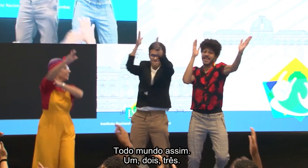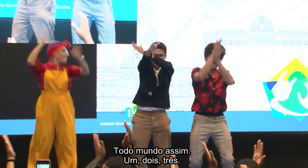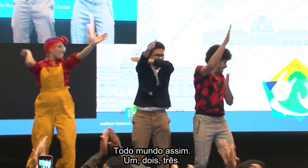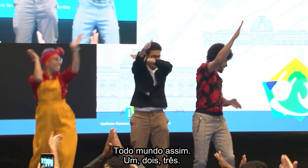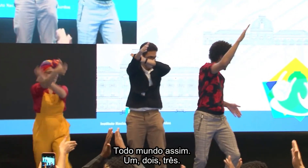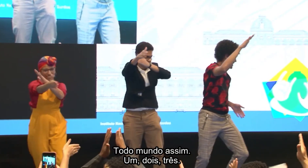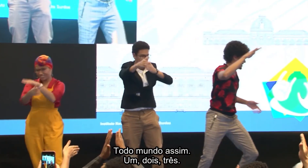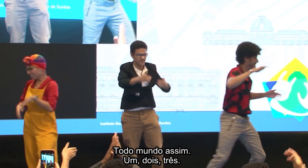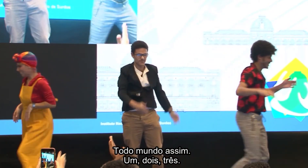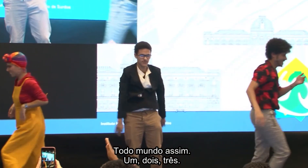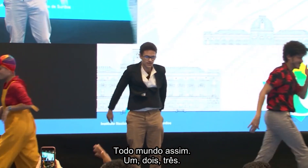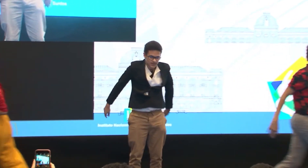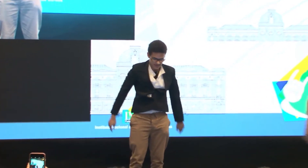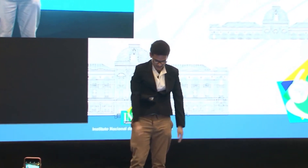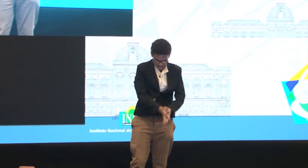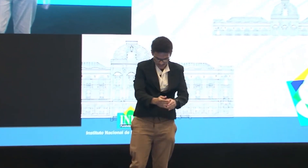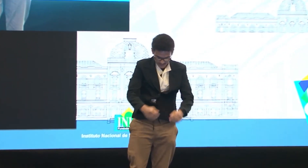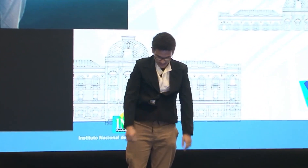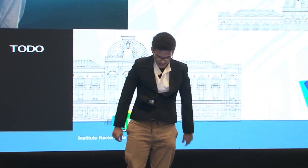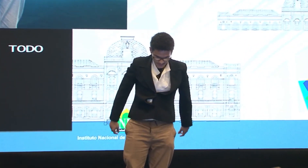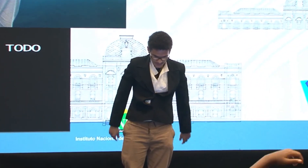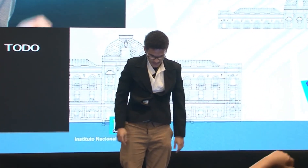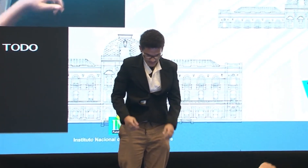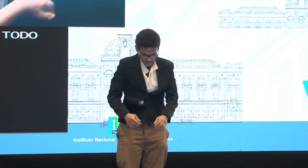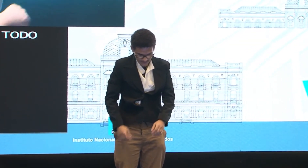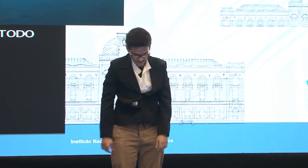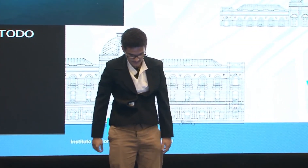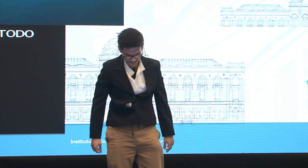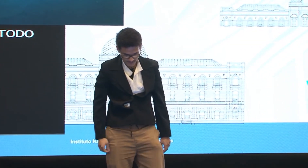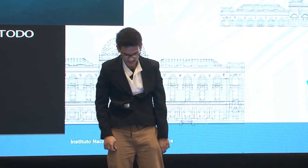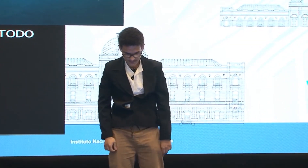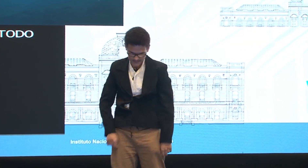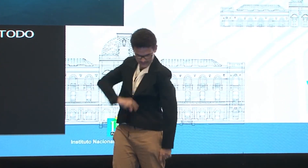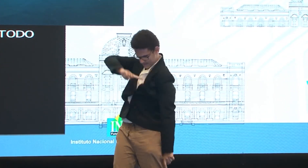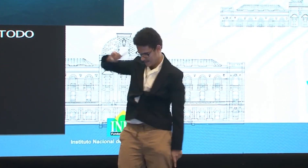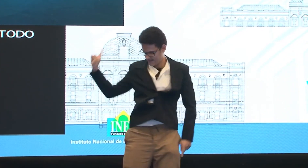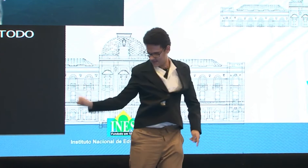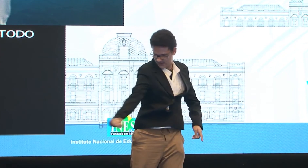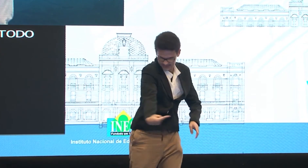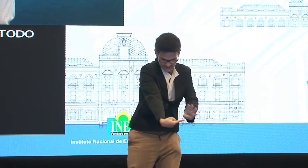Um, dois, três.